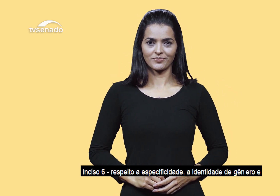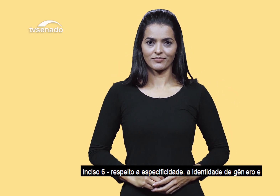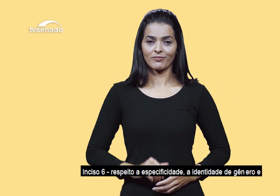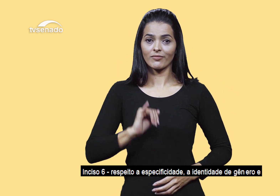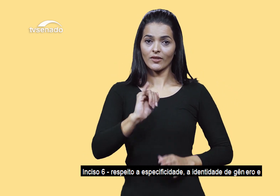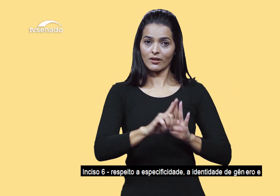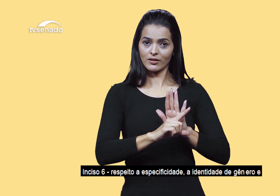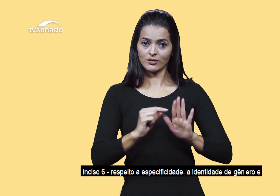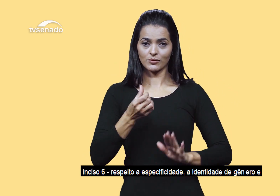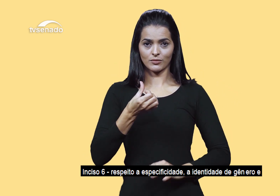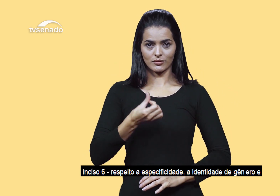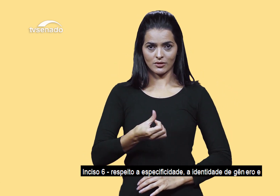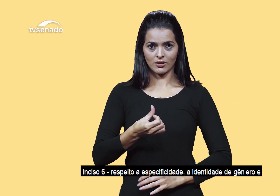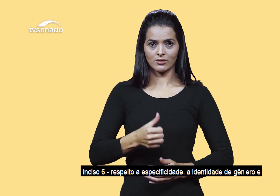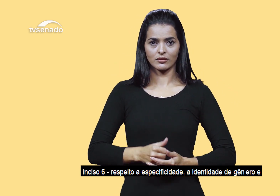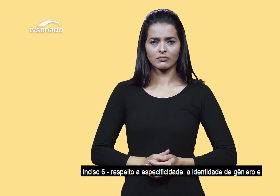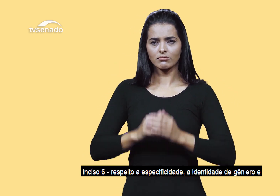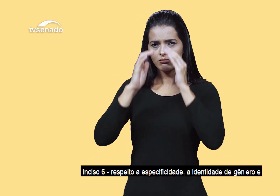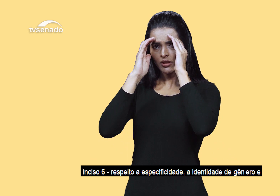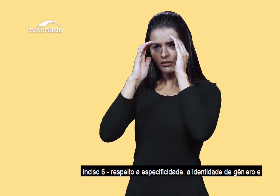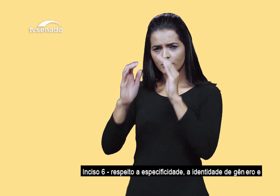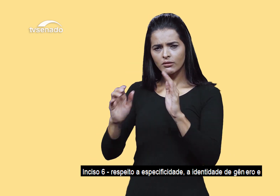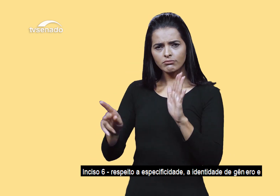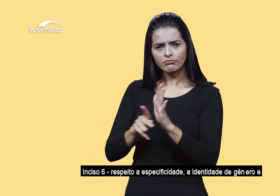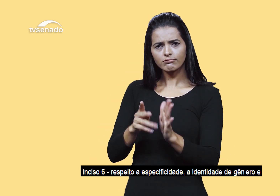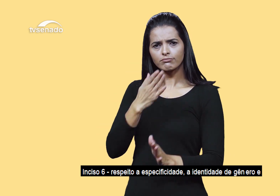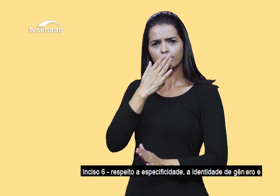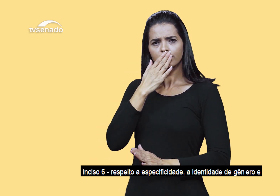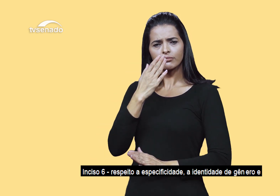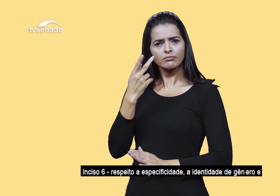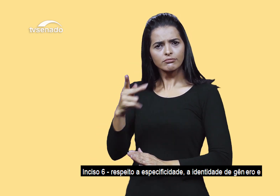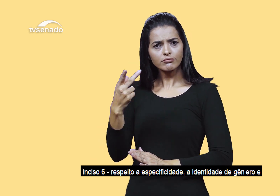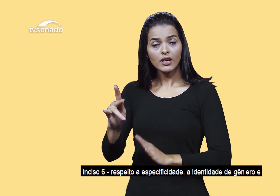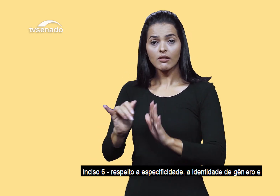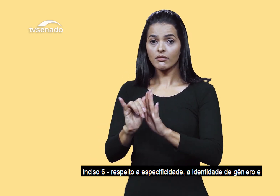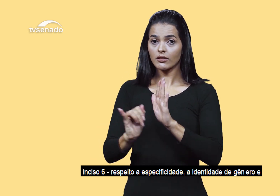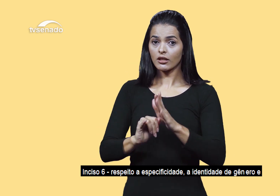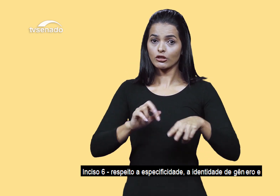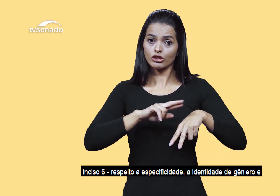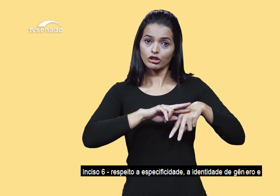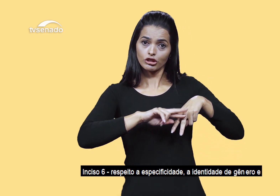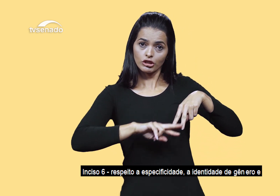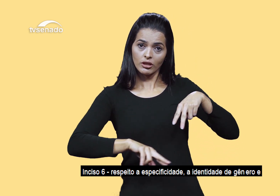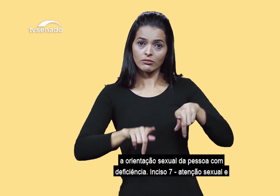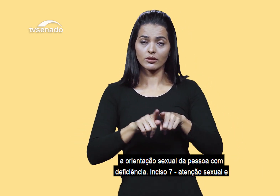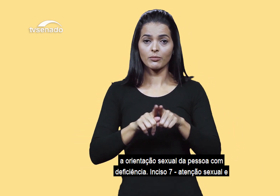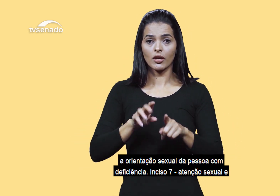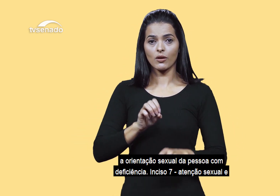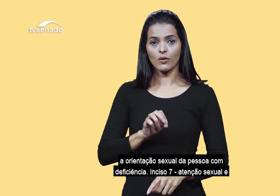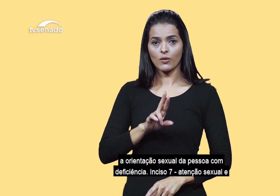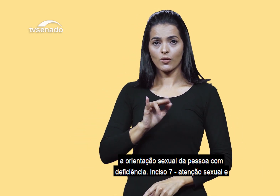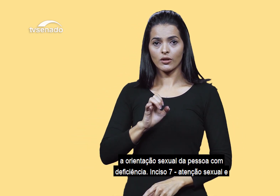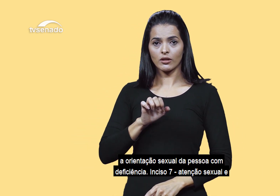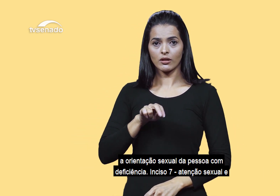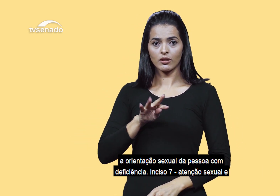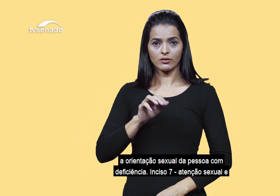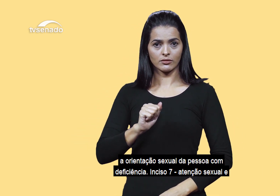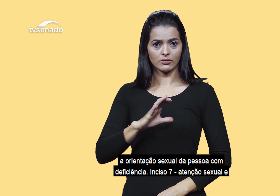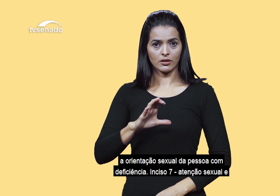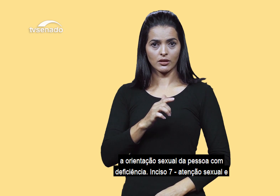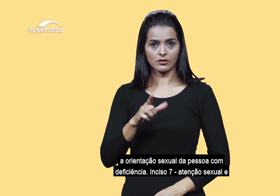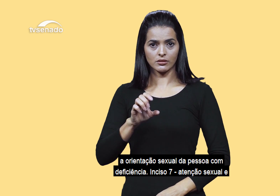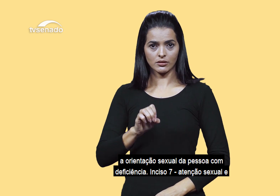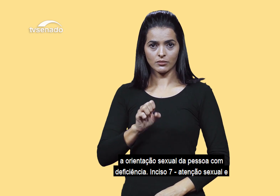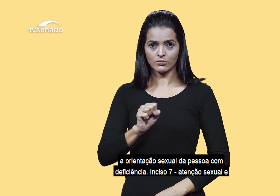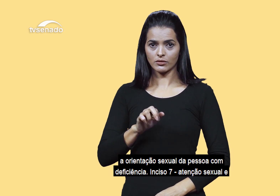Inciso 6º. Respeito à especificidade, à identidade de gênero e à orientação sexual da